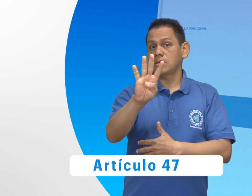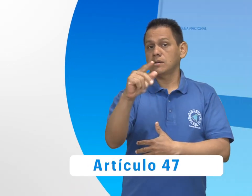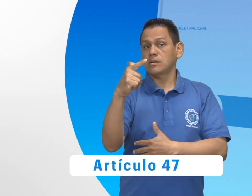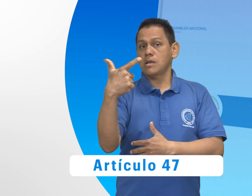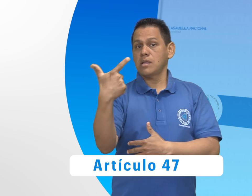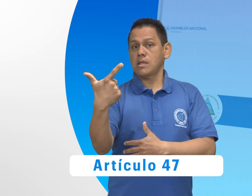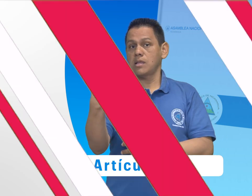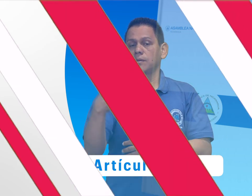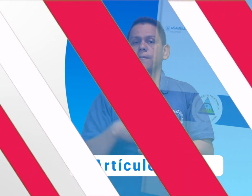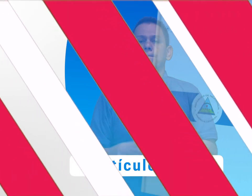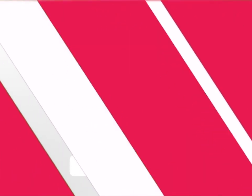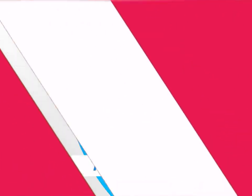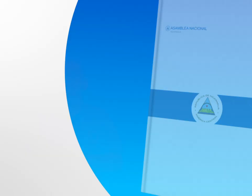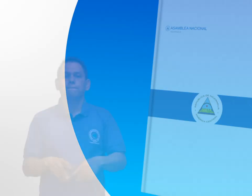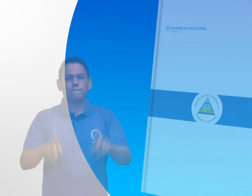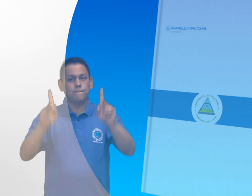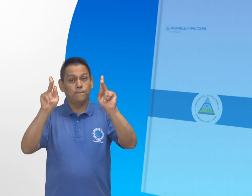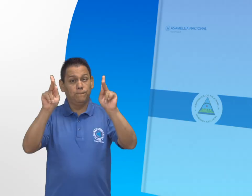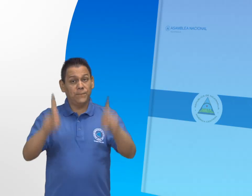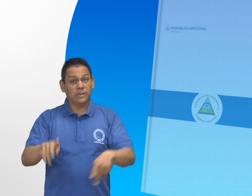Artículo 47.